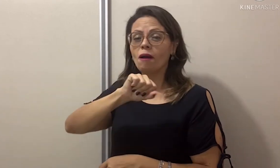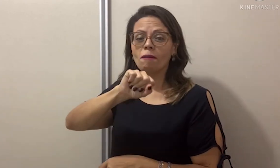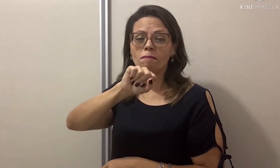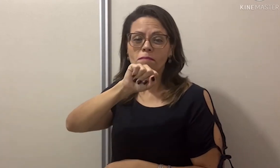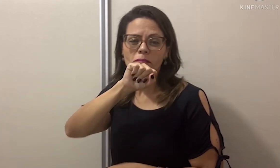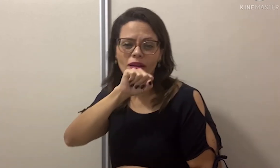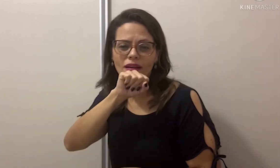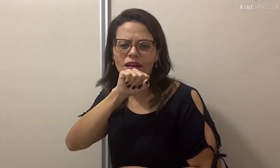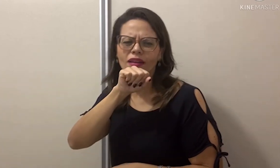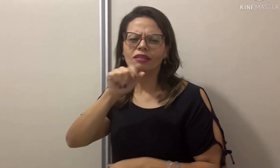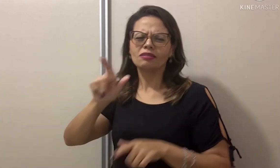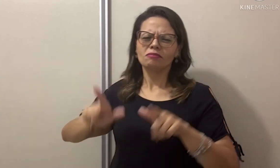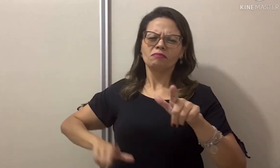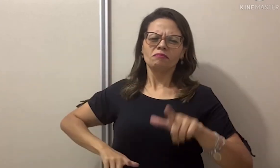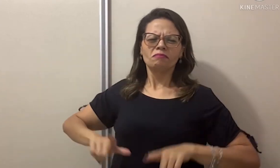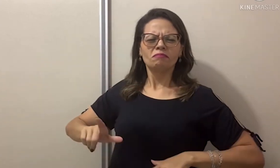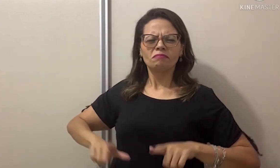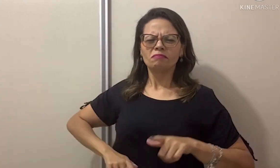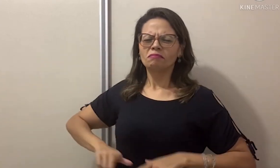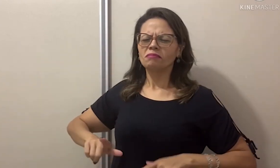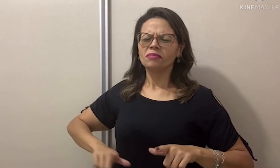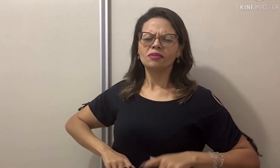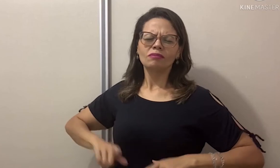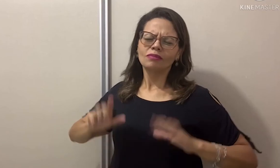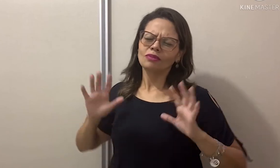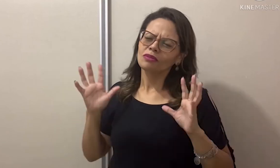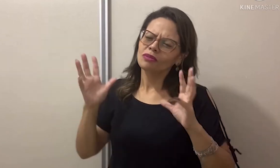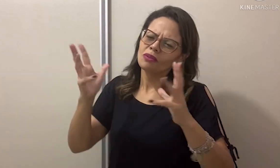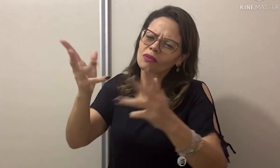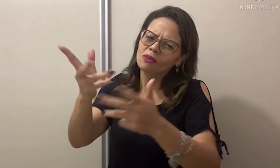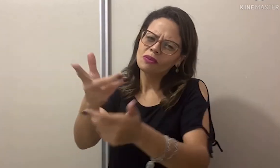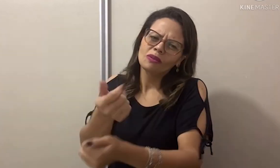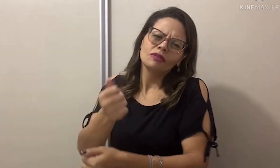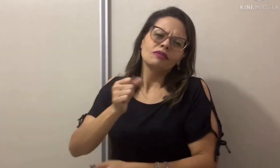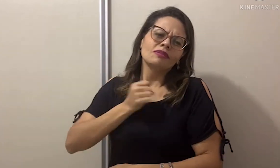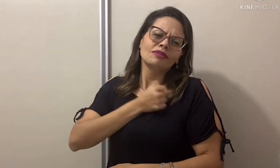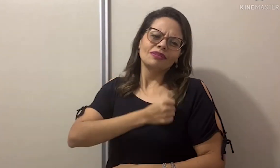irmã, pai, teus primos.